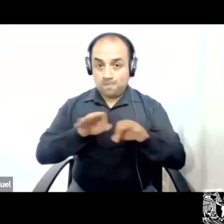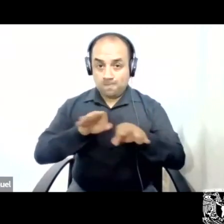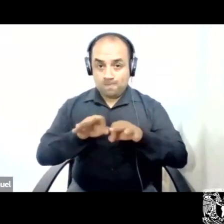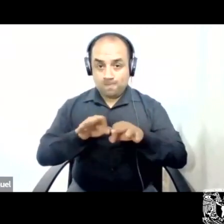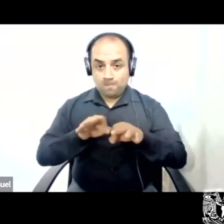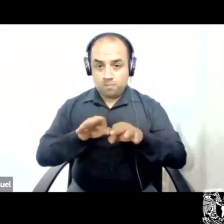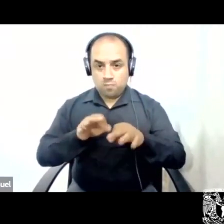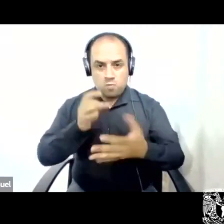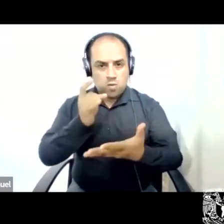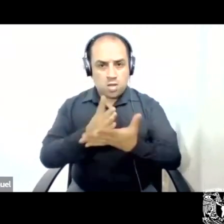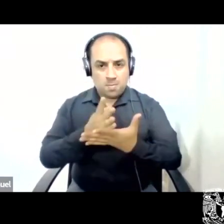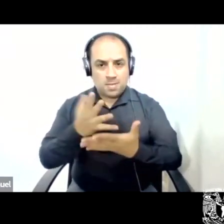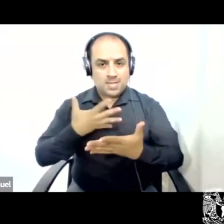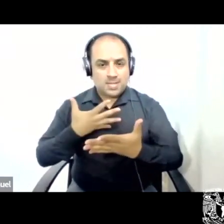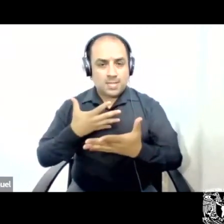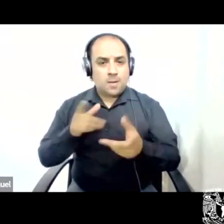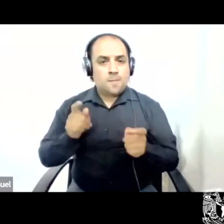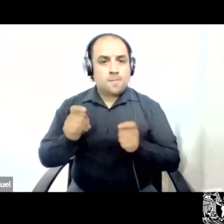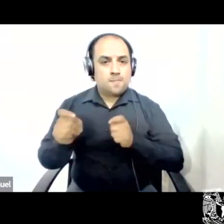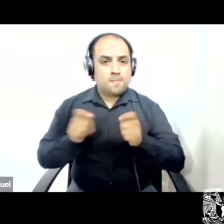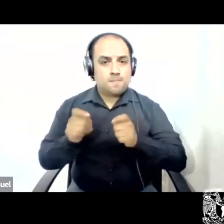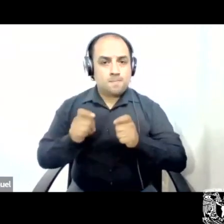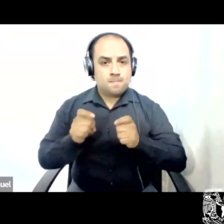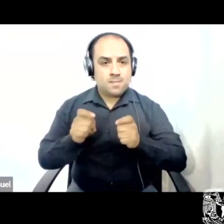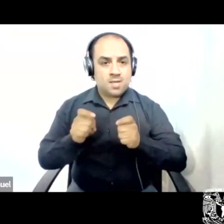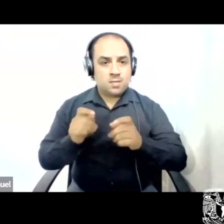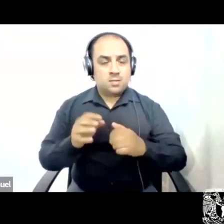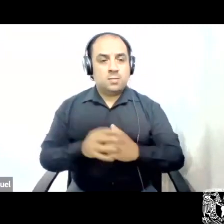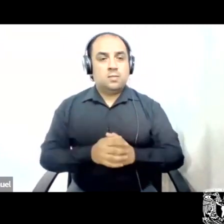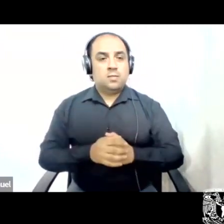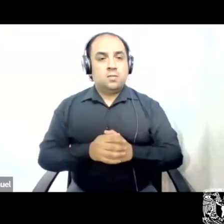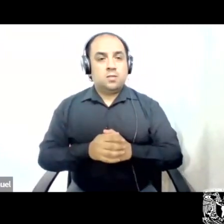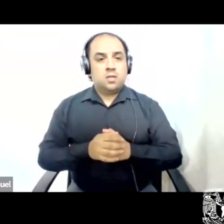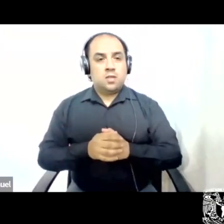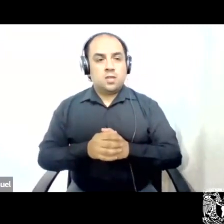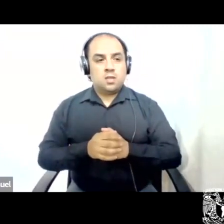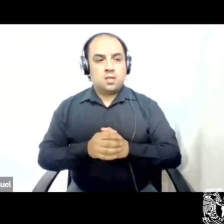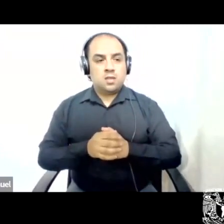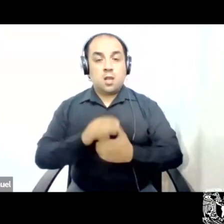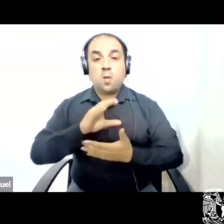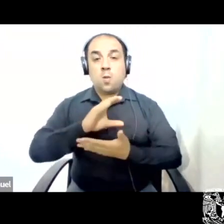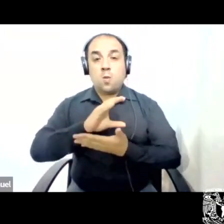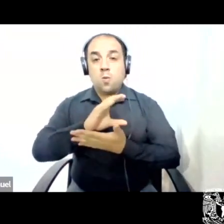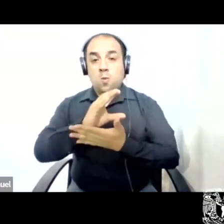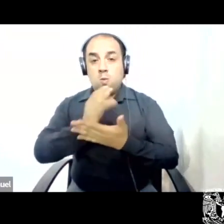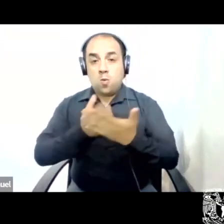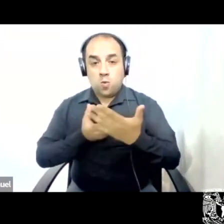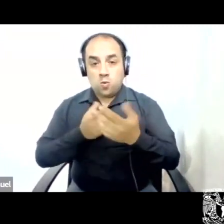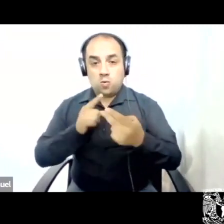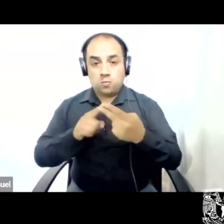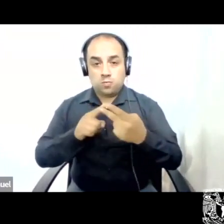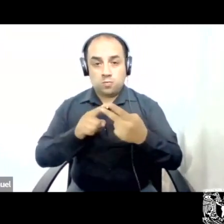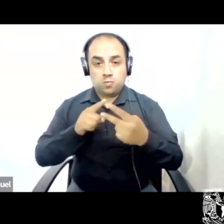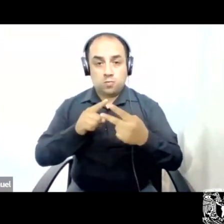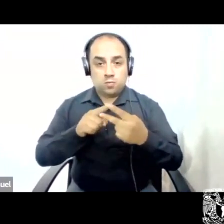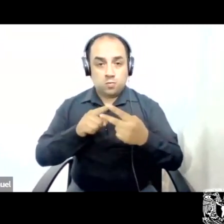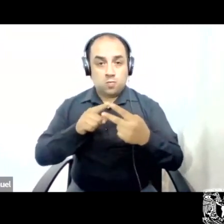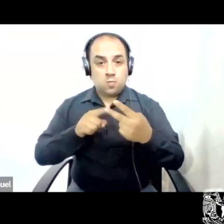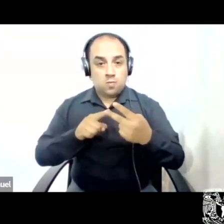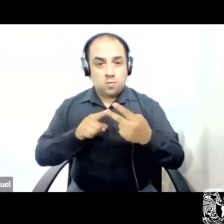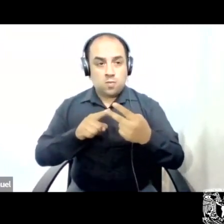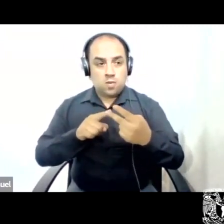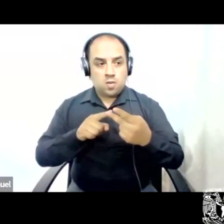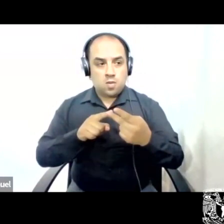más son las restricciones de prestaciones, sino también los contratos, ¿no? Las formas en las cuales